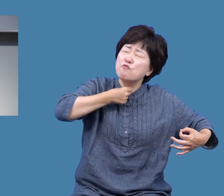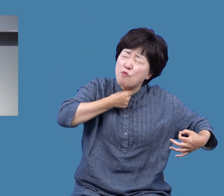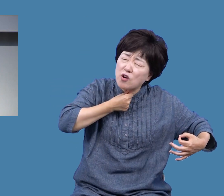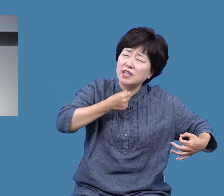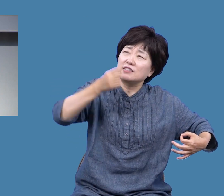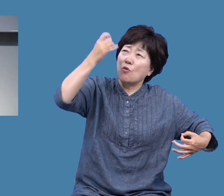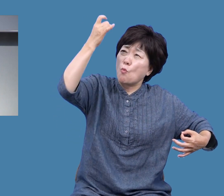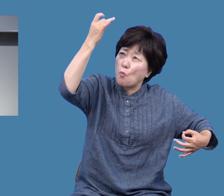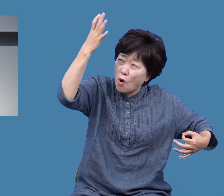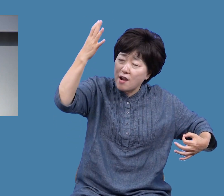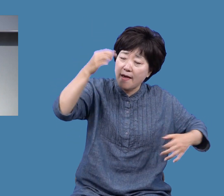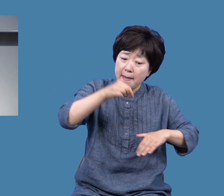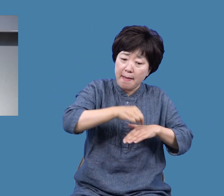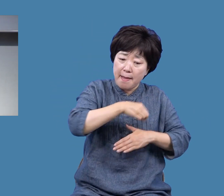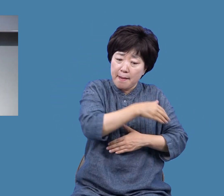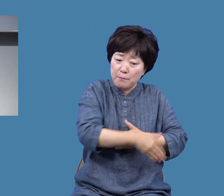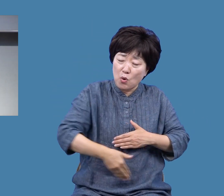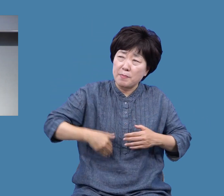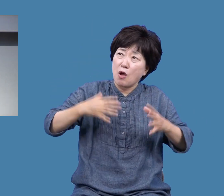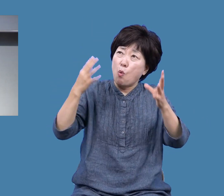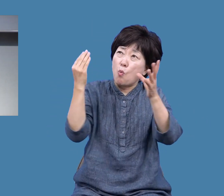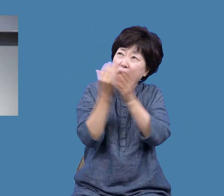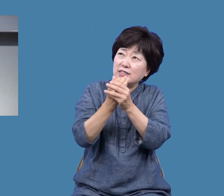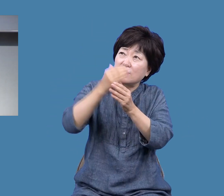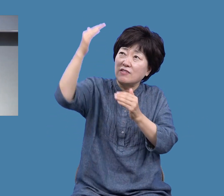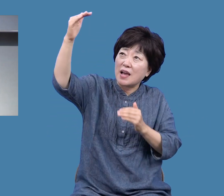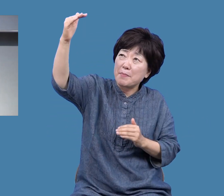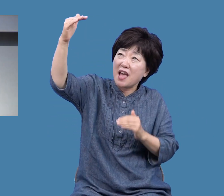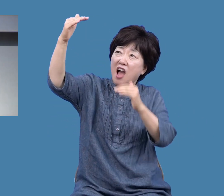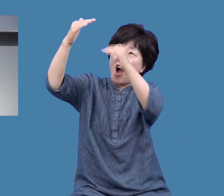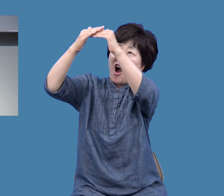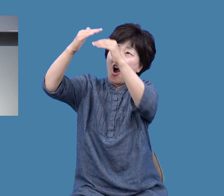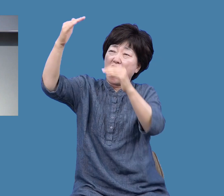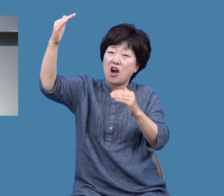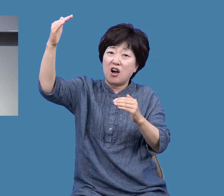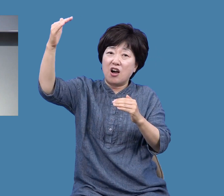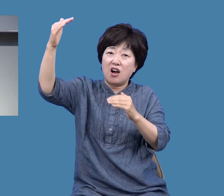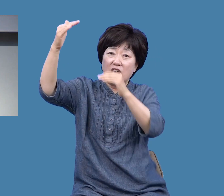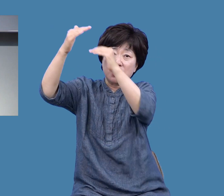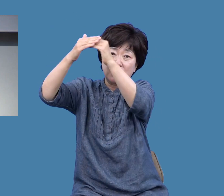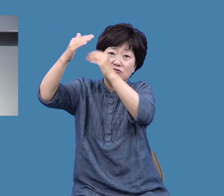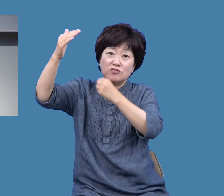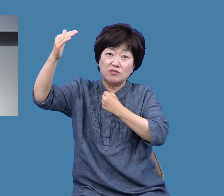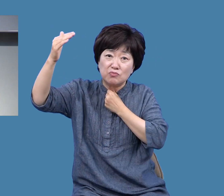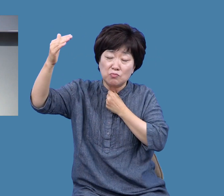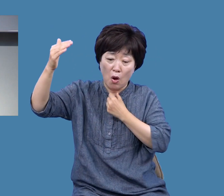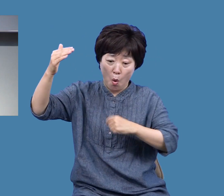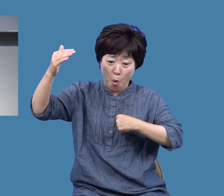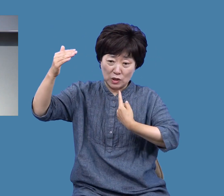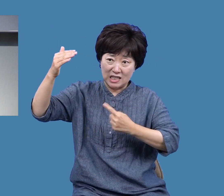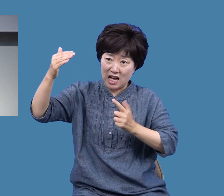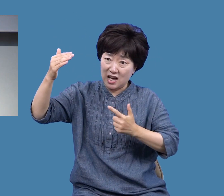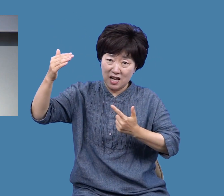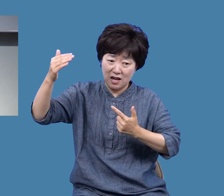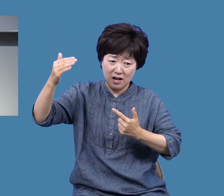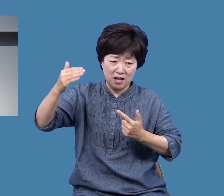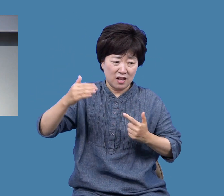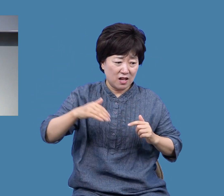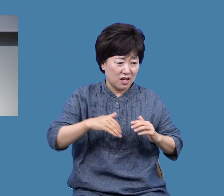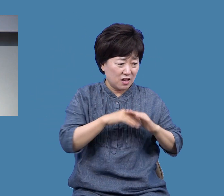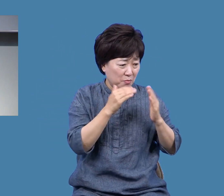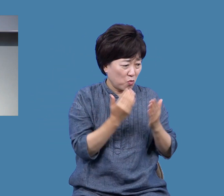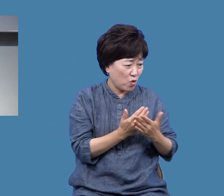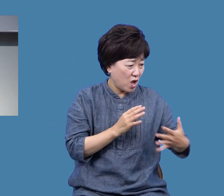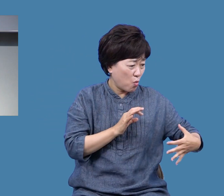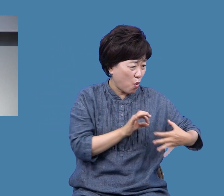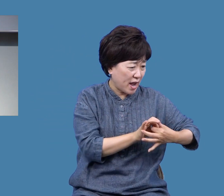창조하신 몸의 구원의 완전함에 이르려면 우리 혼자 완전해져서 되는 것이 아니라 우리가 맺고 있는 모든 관계들, 또